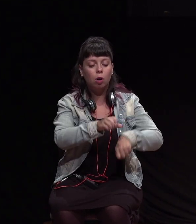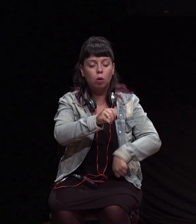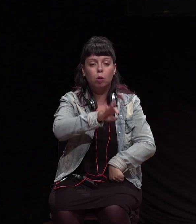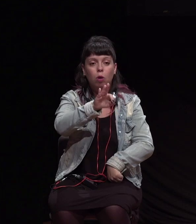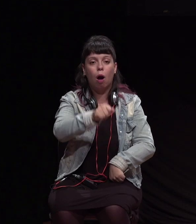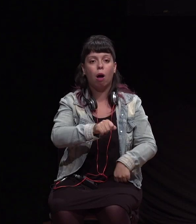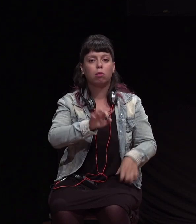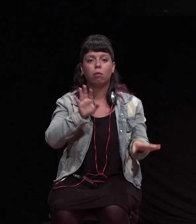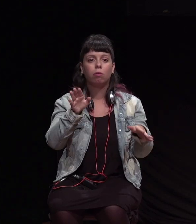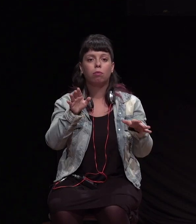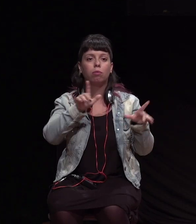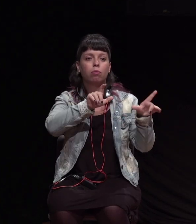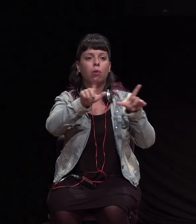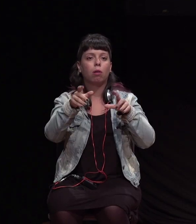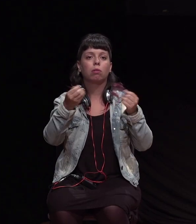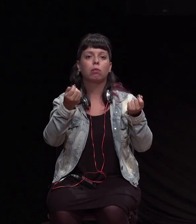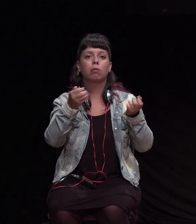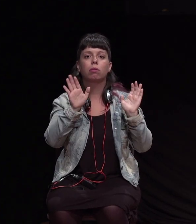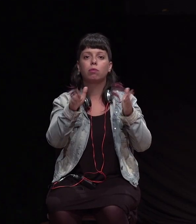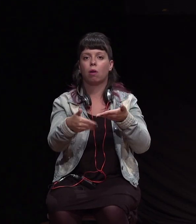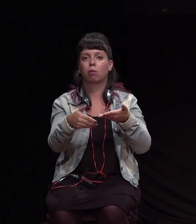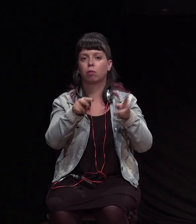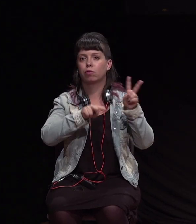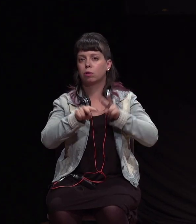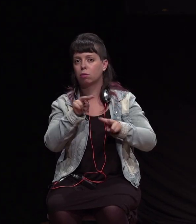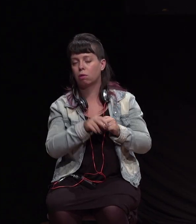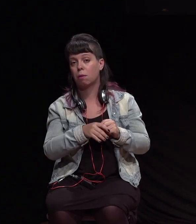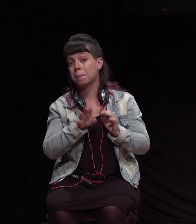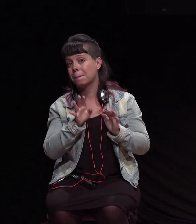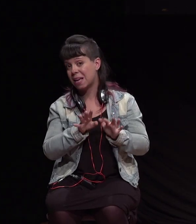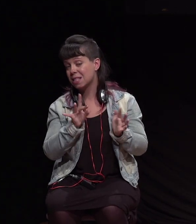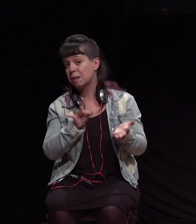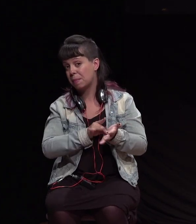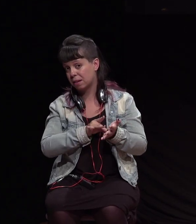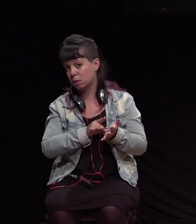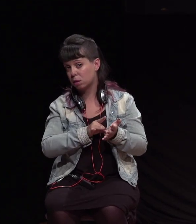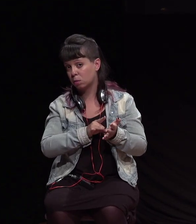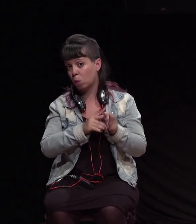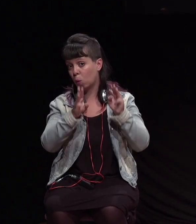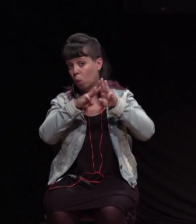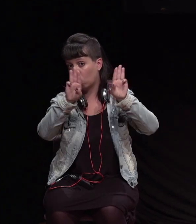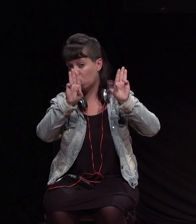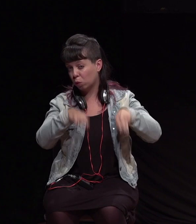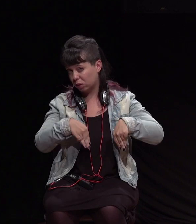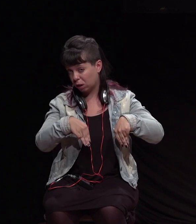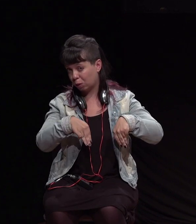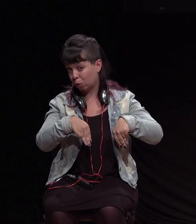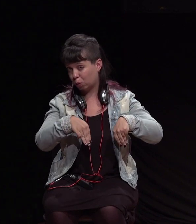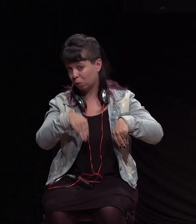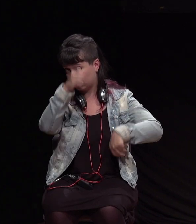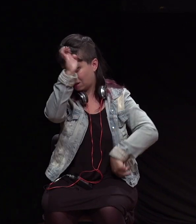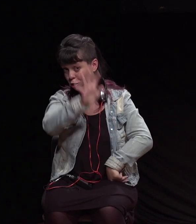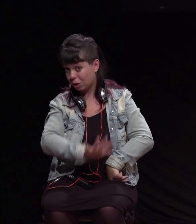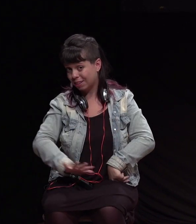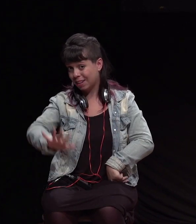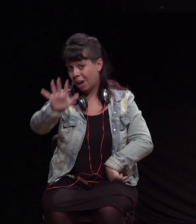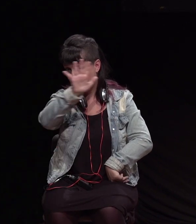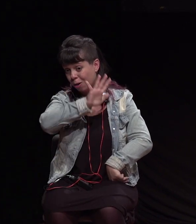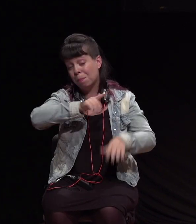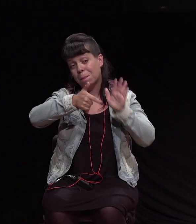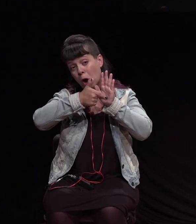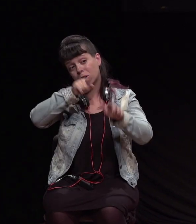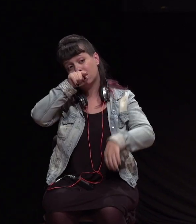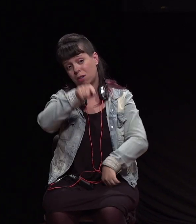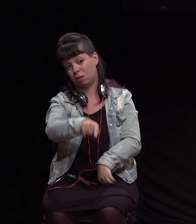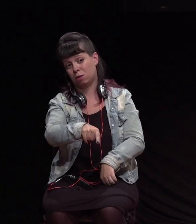visualização, né? Mas, de fato, o caso do Museu Nacional, para mim, é emblemático porque ele mostra justamente isso, uma